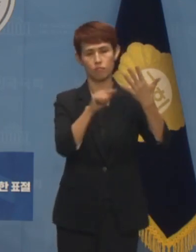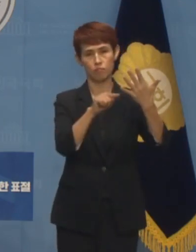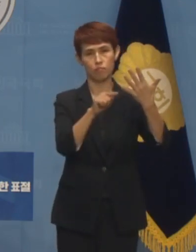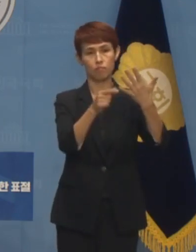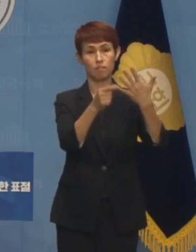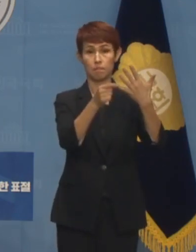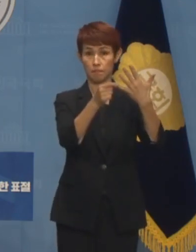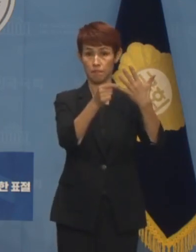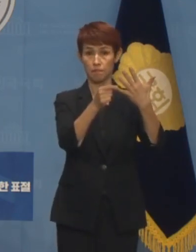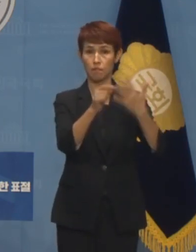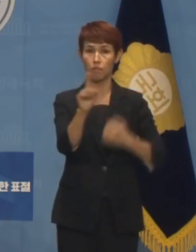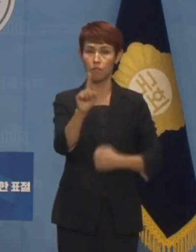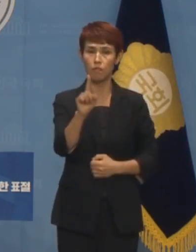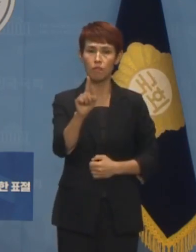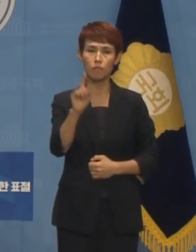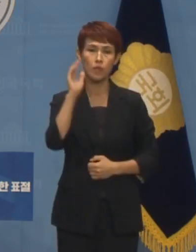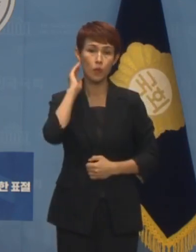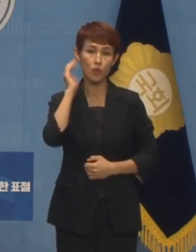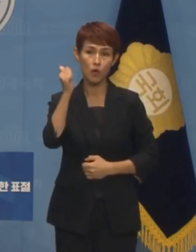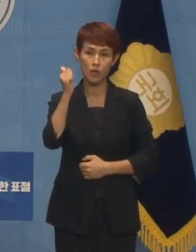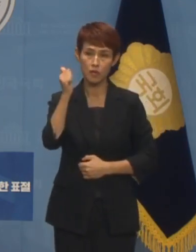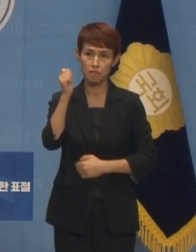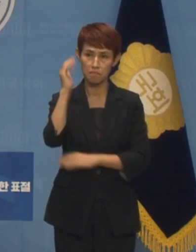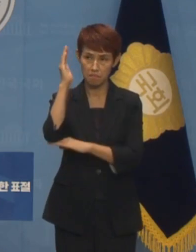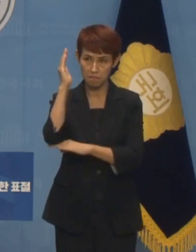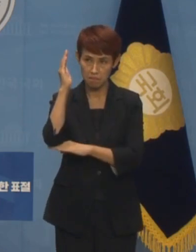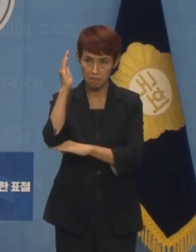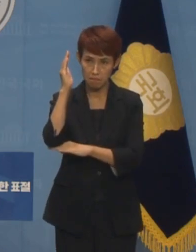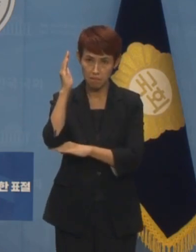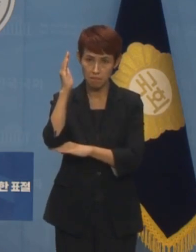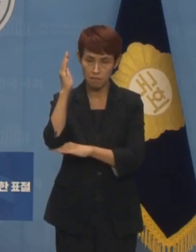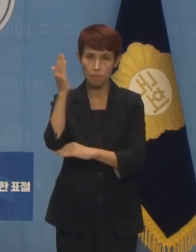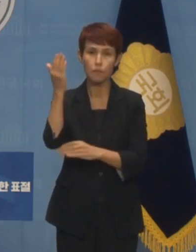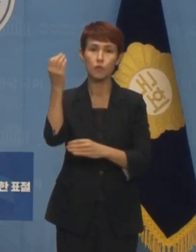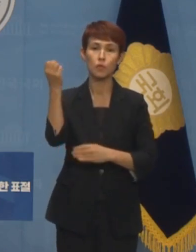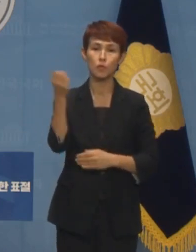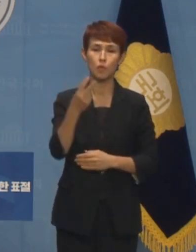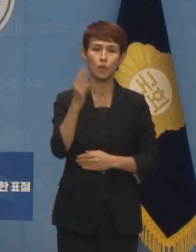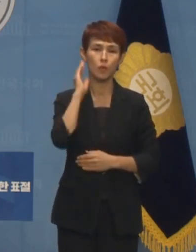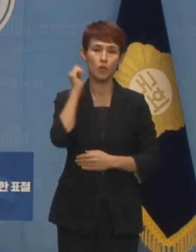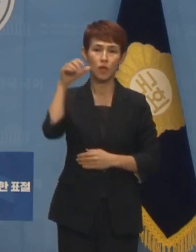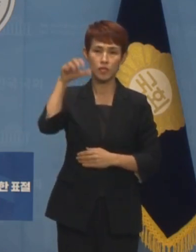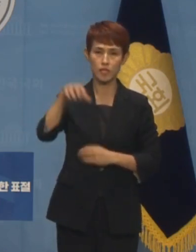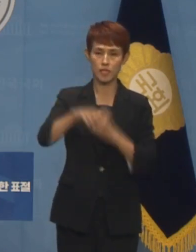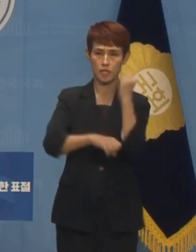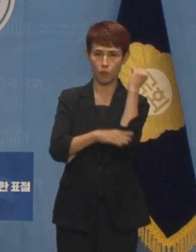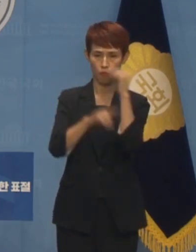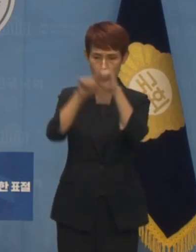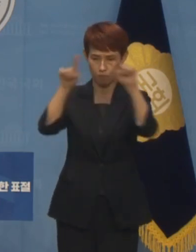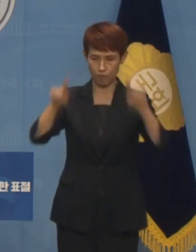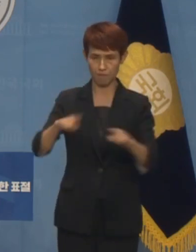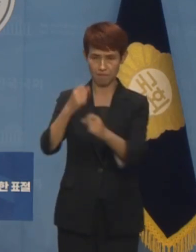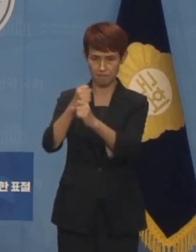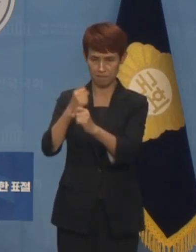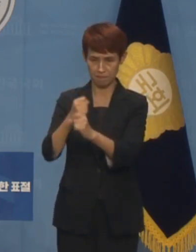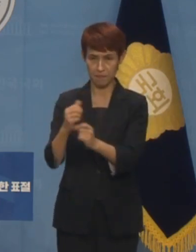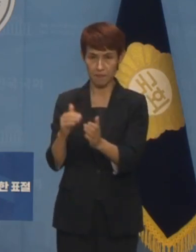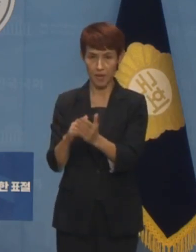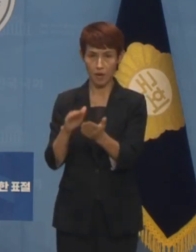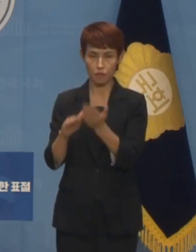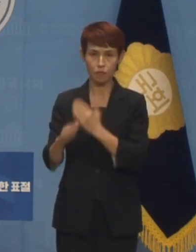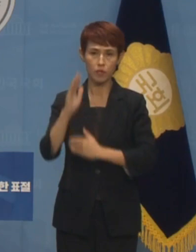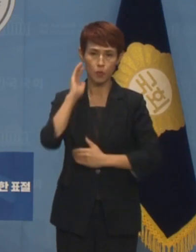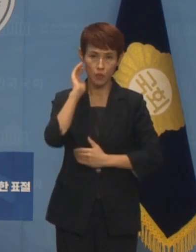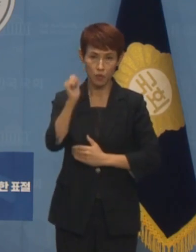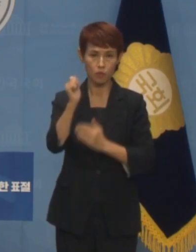마지막으로 대통령의 구술을 포함하여 대통령실이 초안을 작성하고 수차례